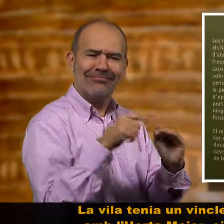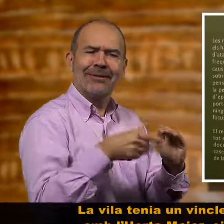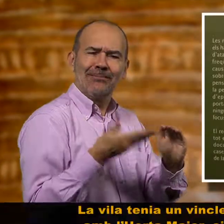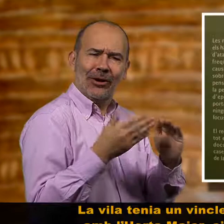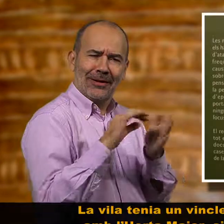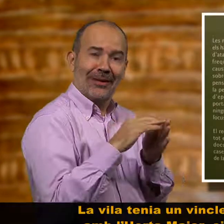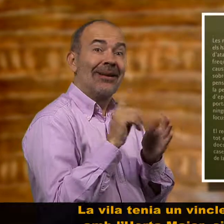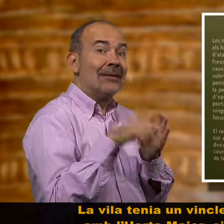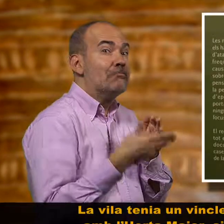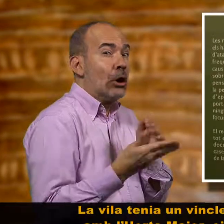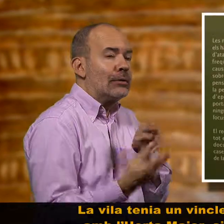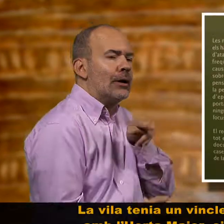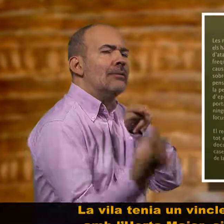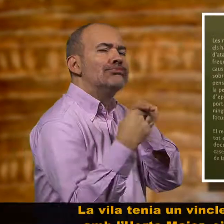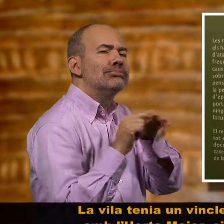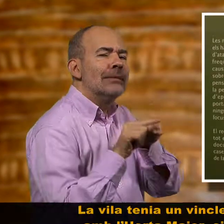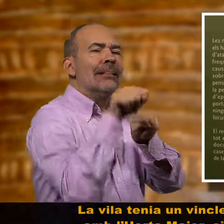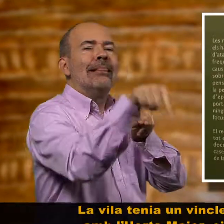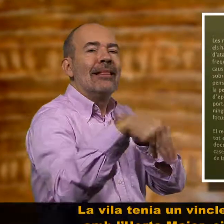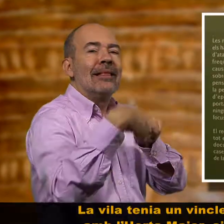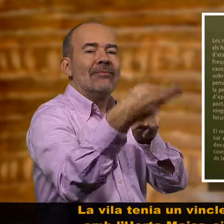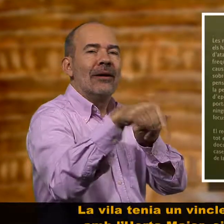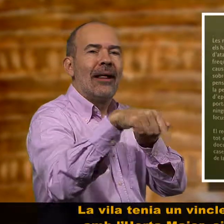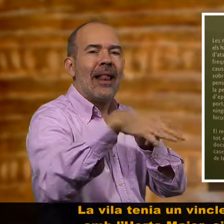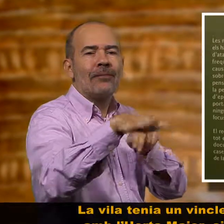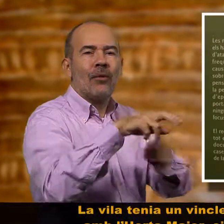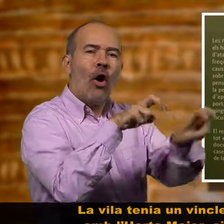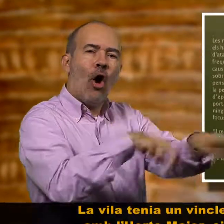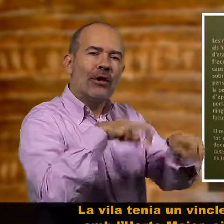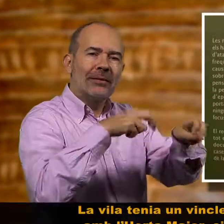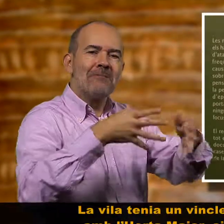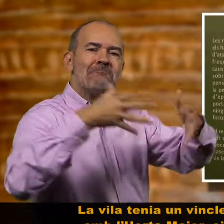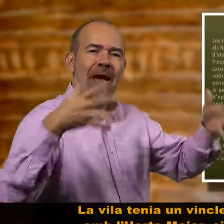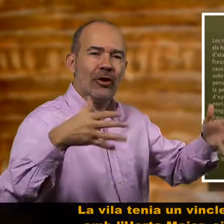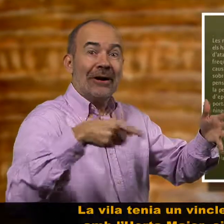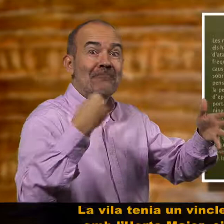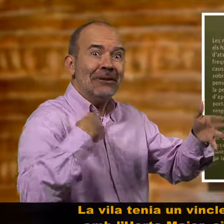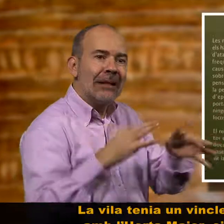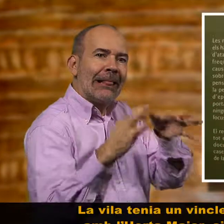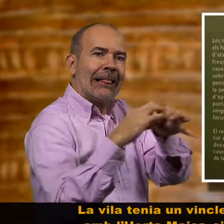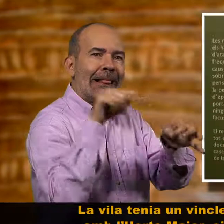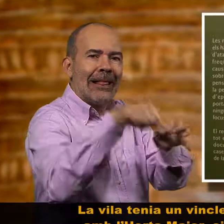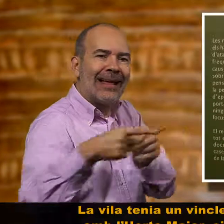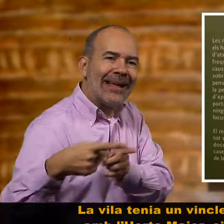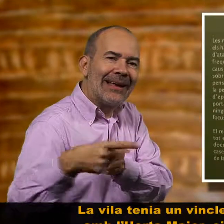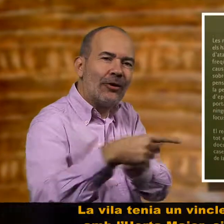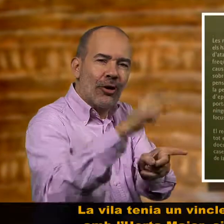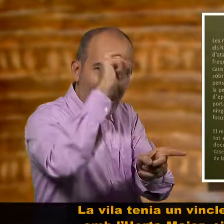la qual s'esmenta per primera vegada al segle XIII, tot i que podria ser anterior. L'Horta d'en